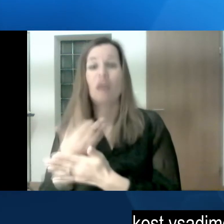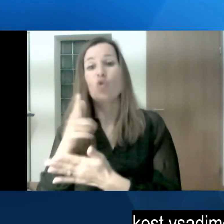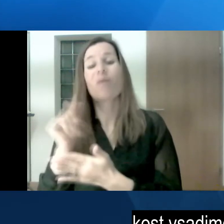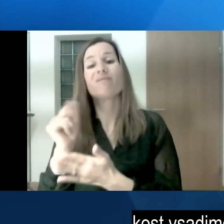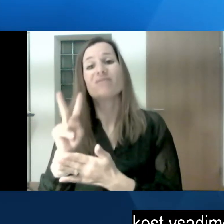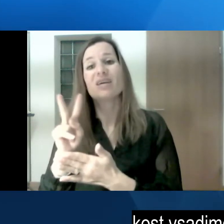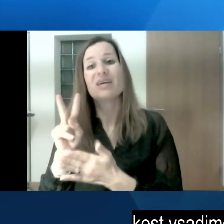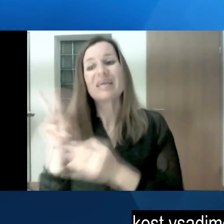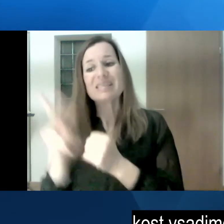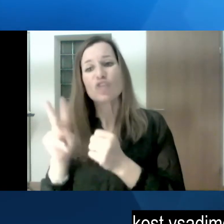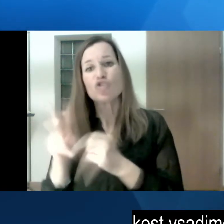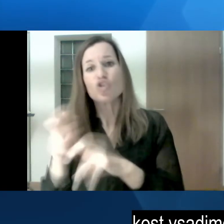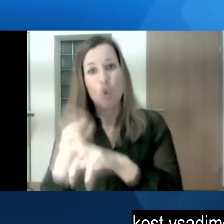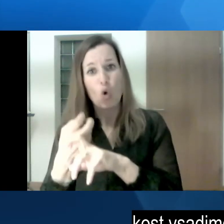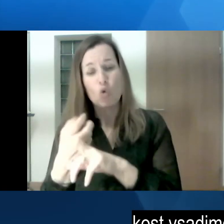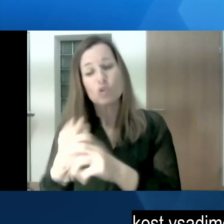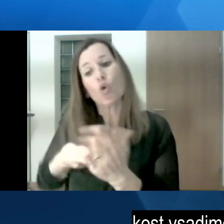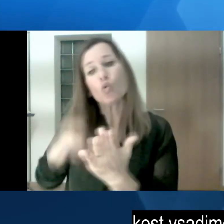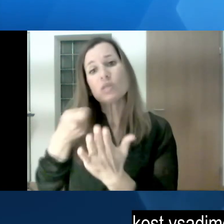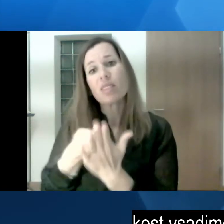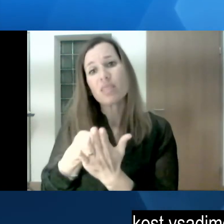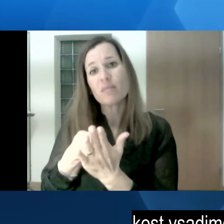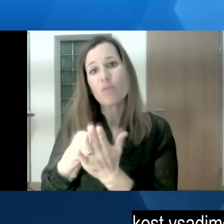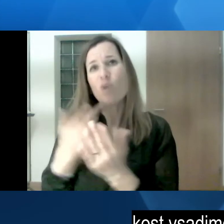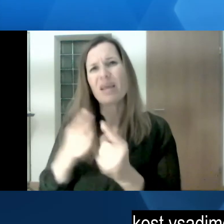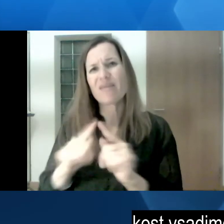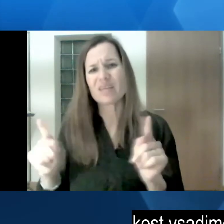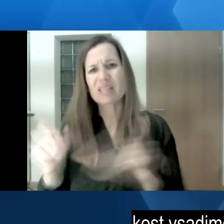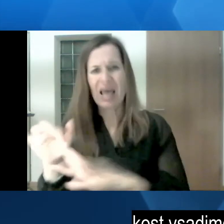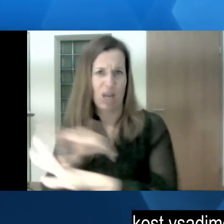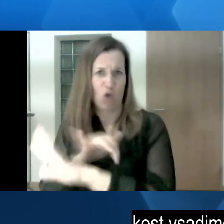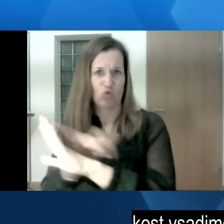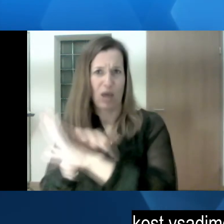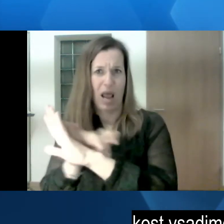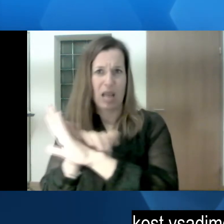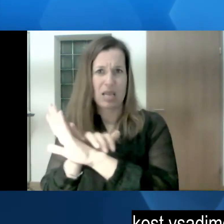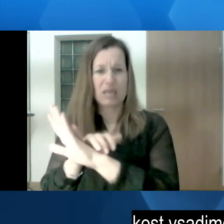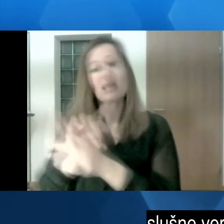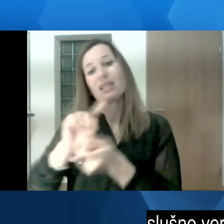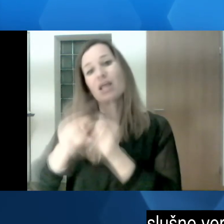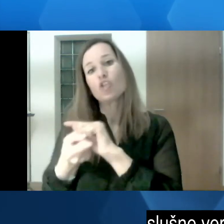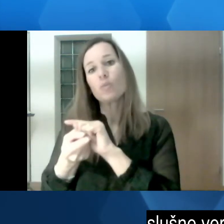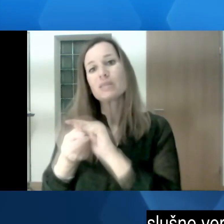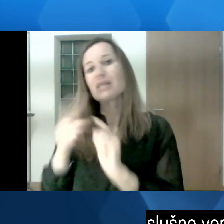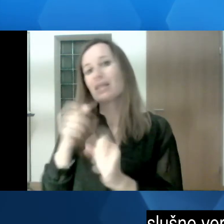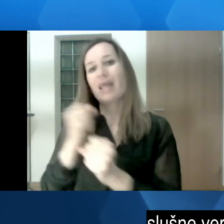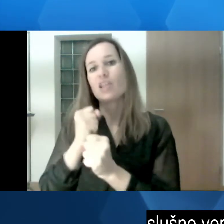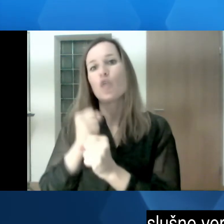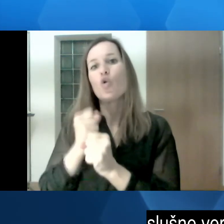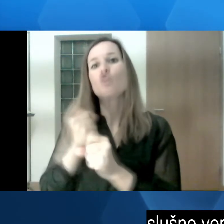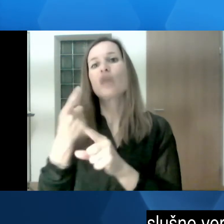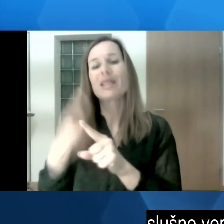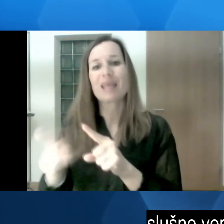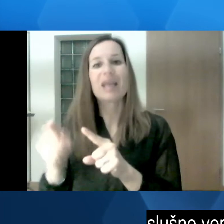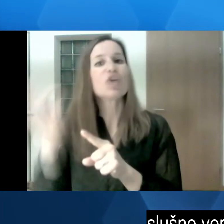senčnično kost vsadimo neke vrste računalnik, ki nadomesti nedelujoči del slušne